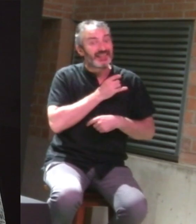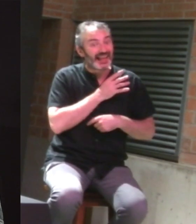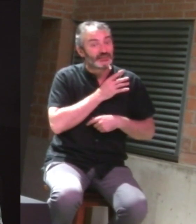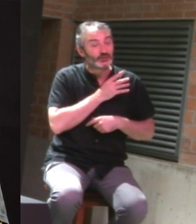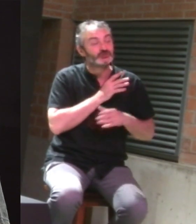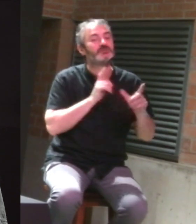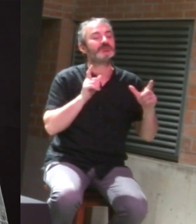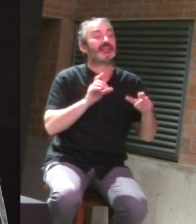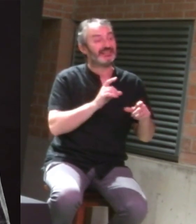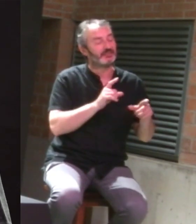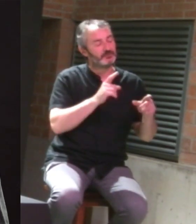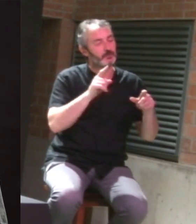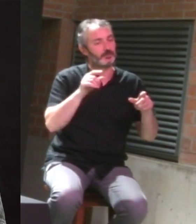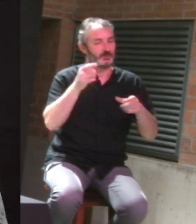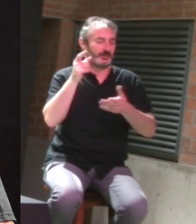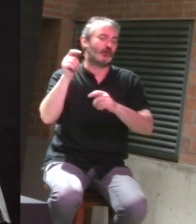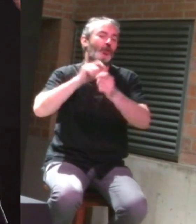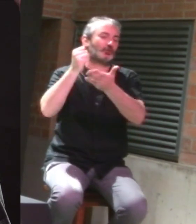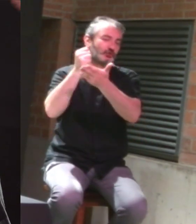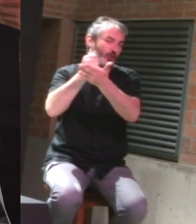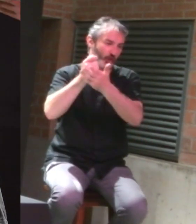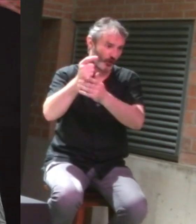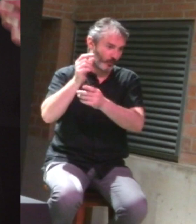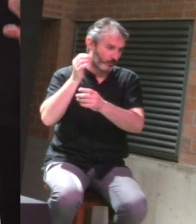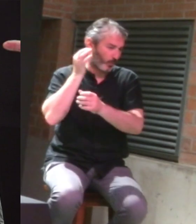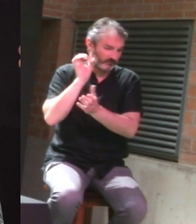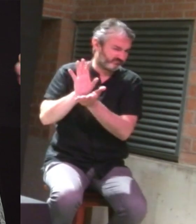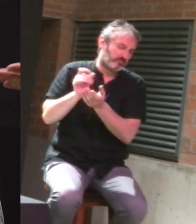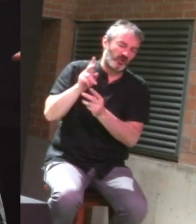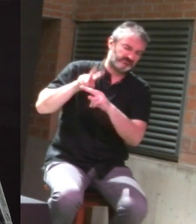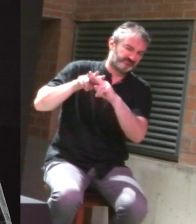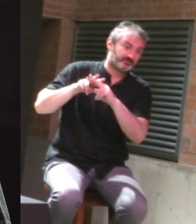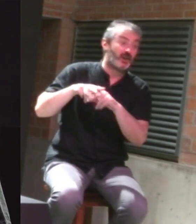excluía a las mujeres si no tenían, digamos, aprendido el oficio.